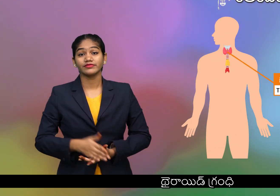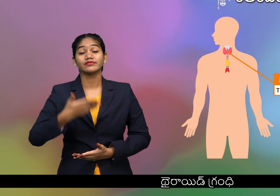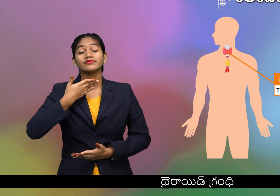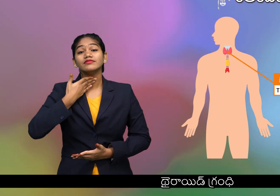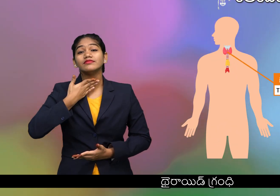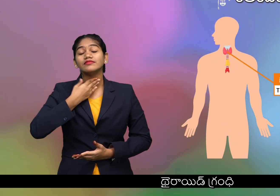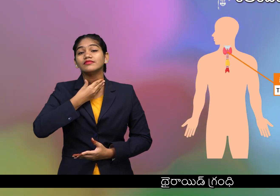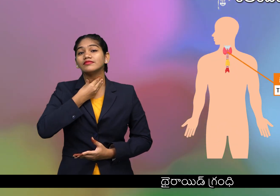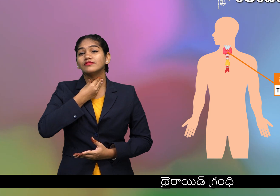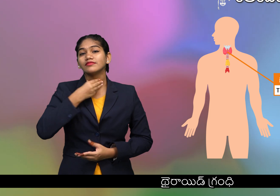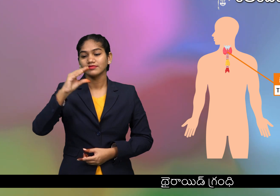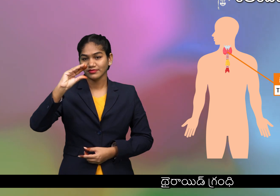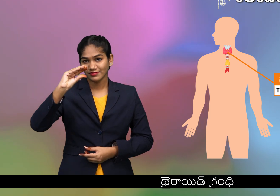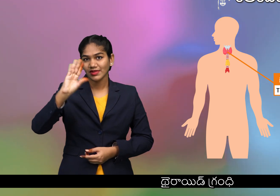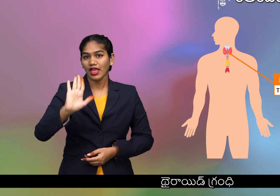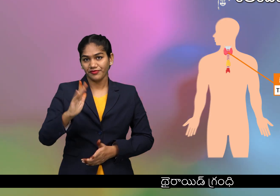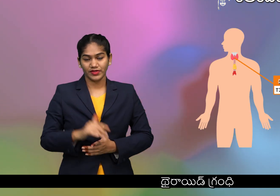థైరాయిడ్ గ్రంథి,